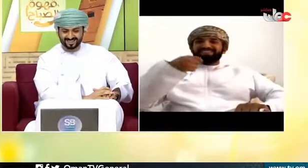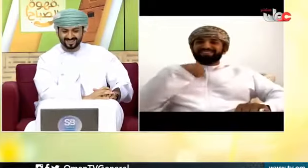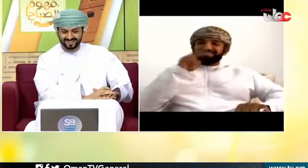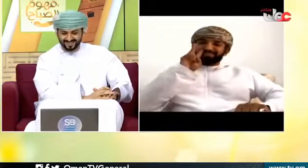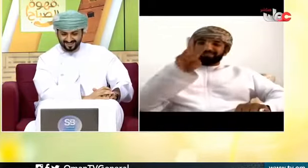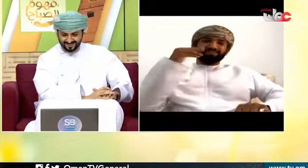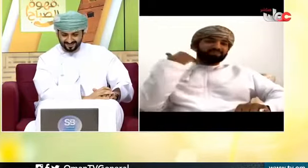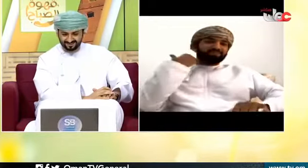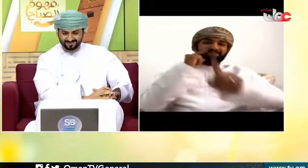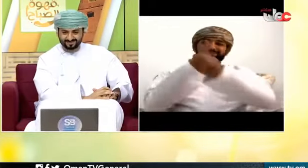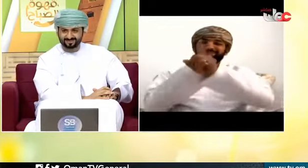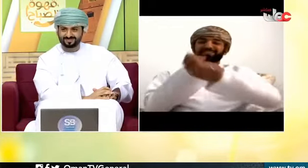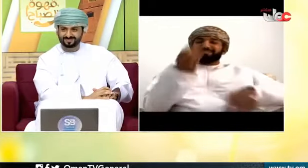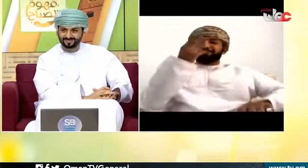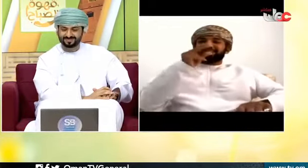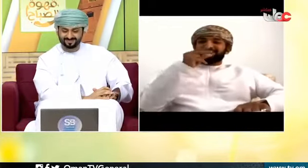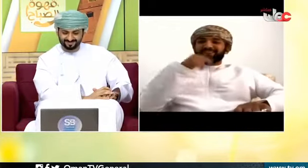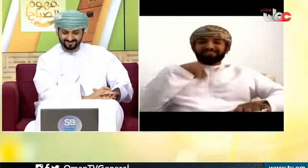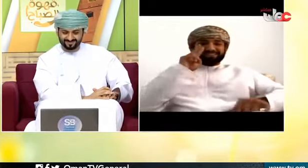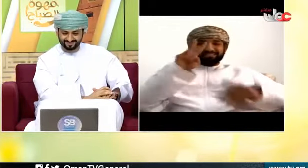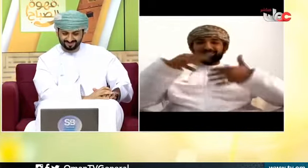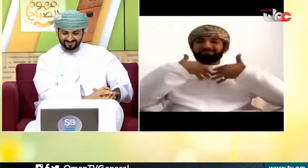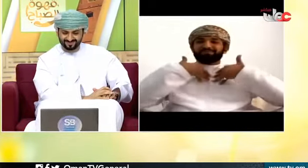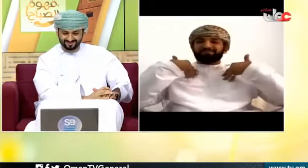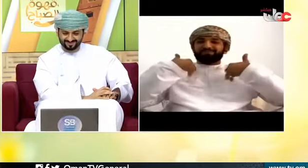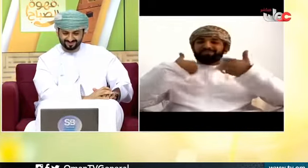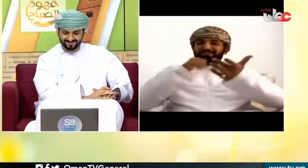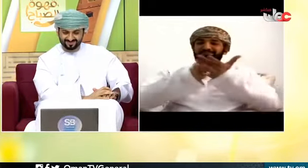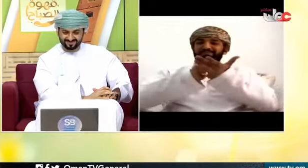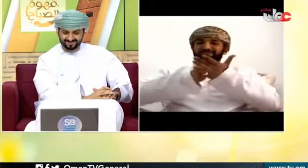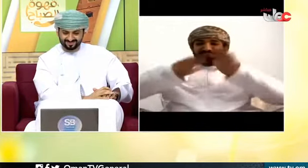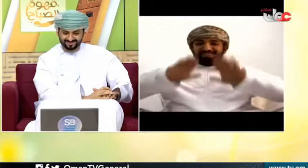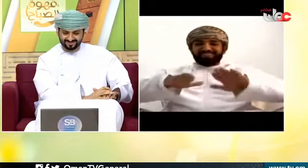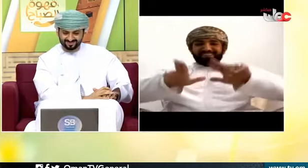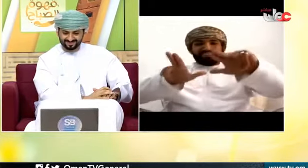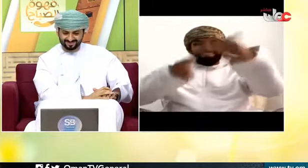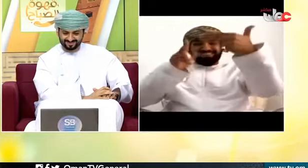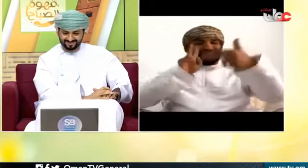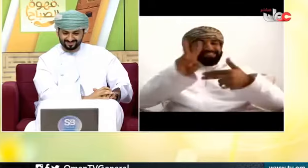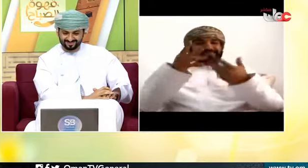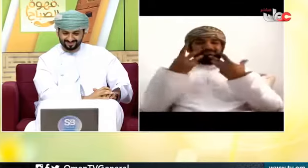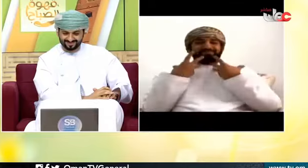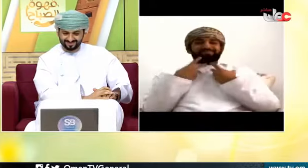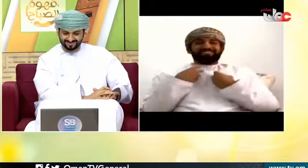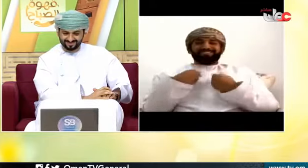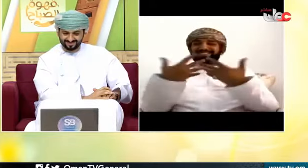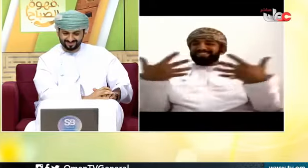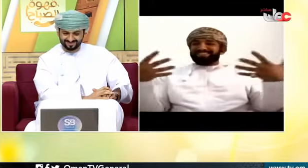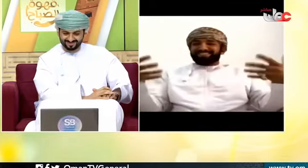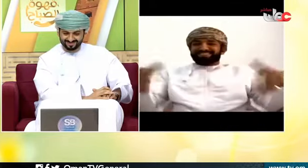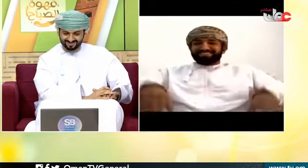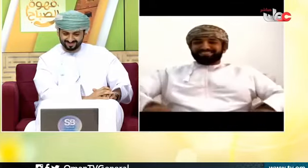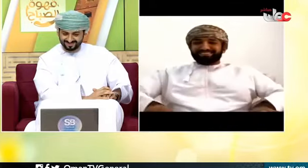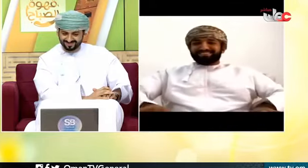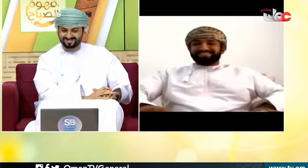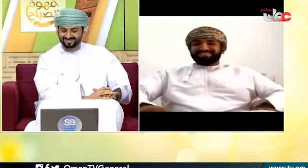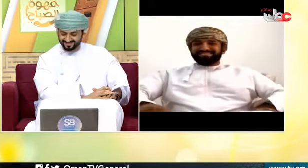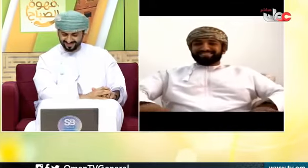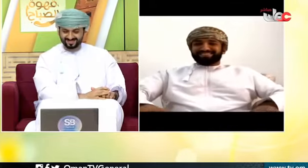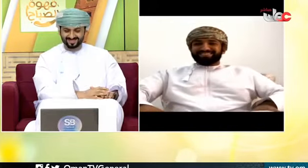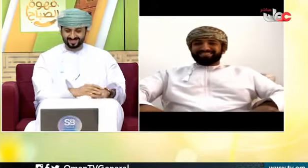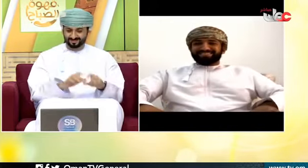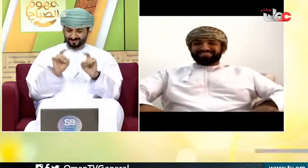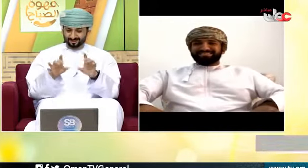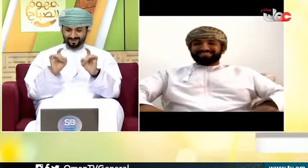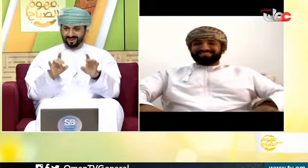السلام عليكم ورحمة الله وبركاته. أهلا وسهلا أخوي سلطان، وشكرا على استضافتي والاتصال المباشر وأنا في المنزل